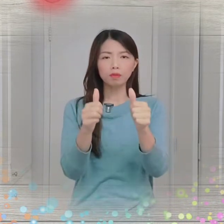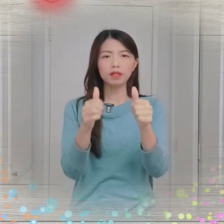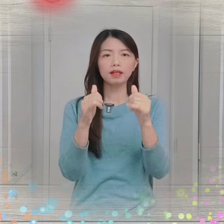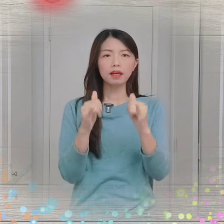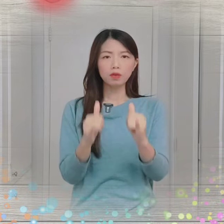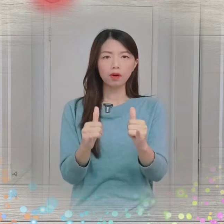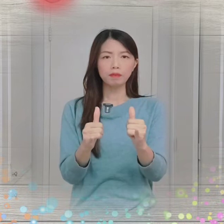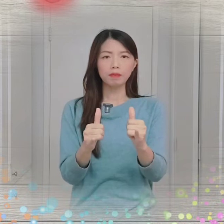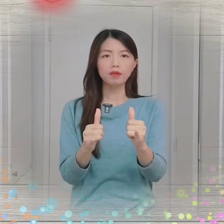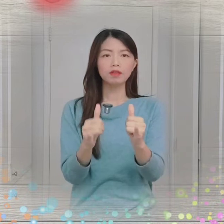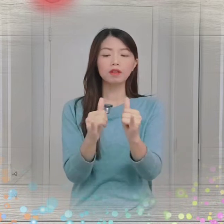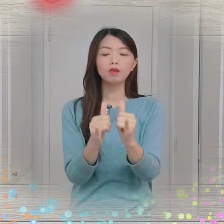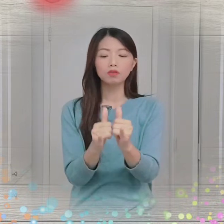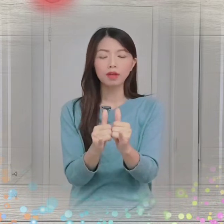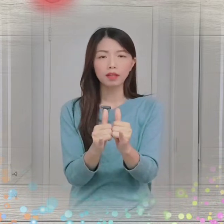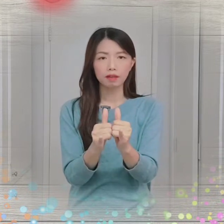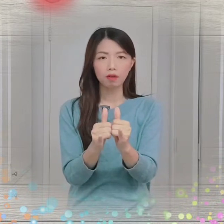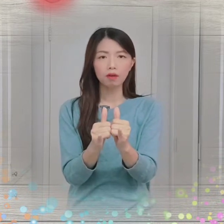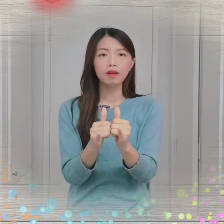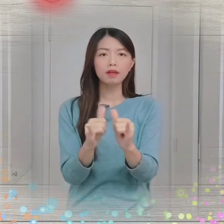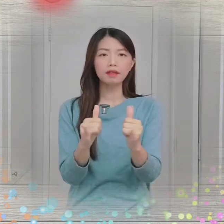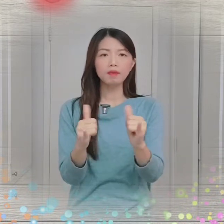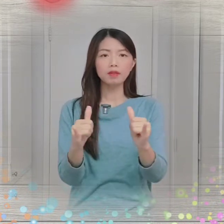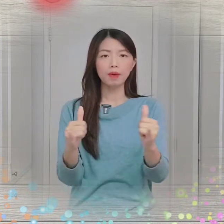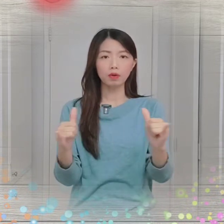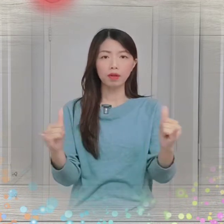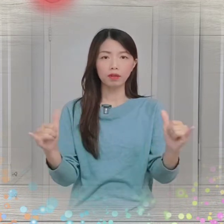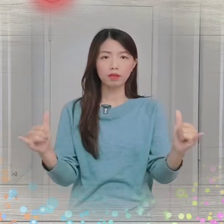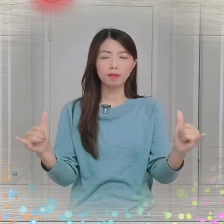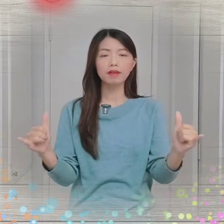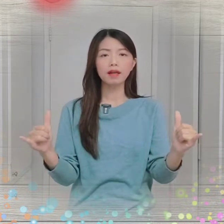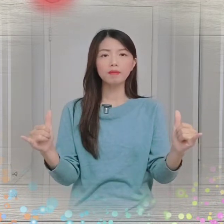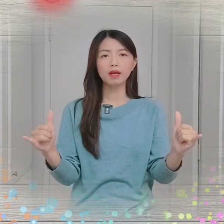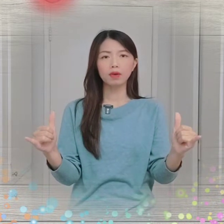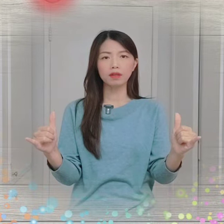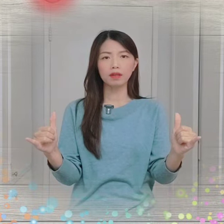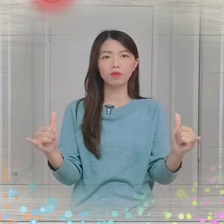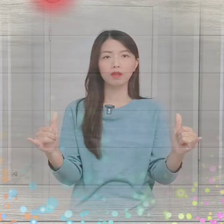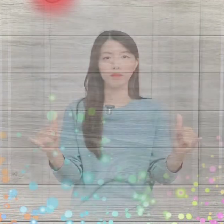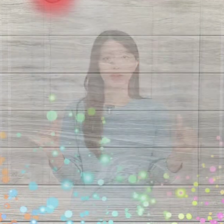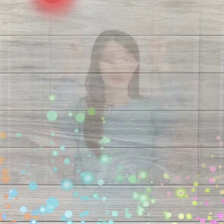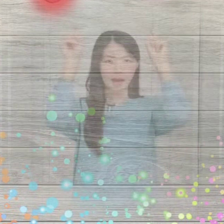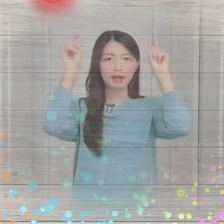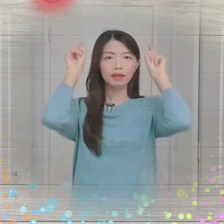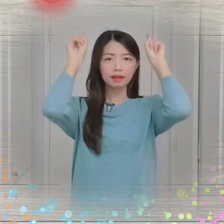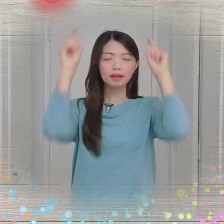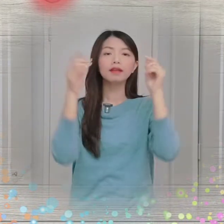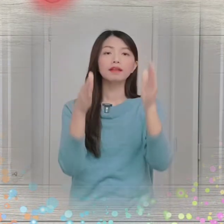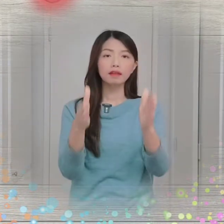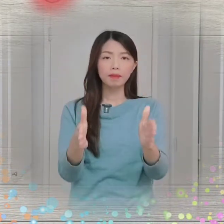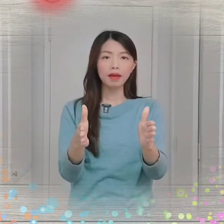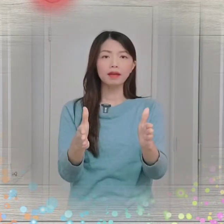엄지랑 새끼손가락만 펴주셔서 중간에서 흔들면서 밖으로 나가주시면 사람이라고 한 뜻의 수어가 됩니다. 양,